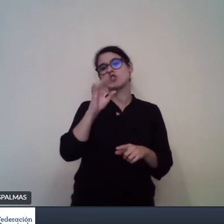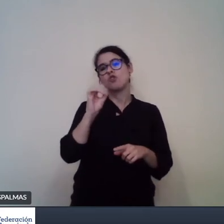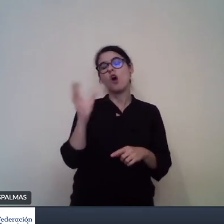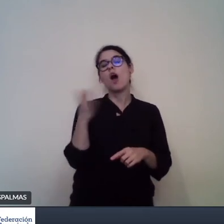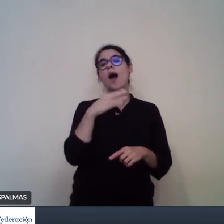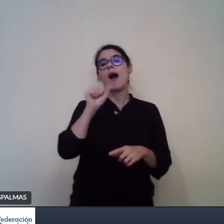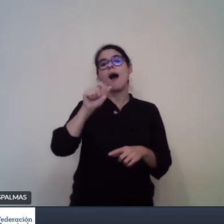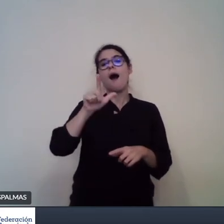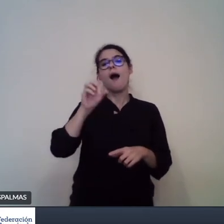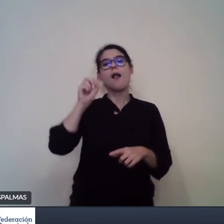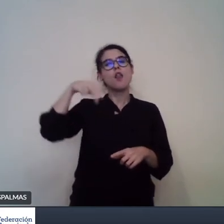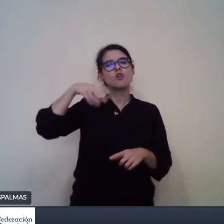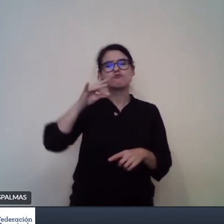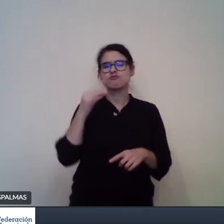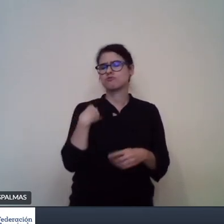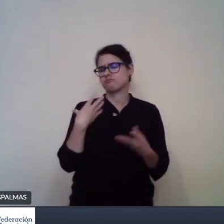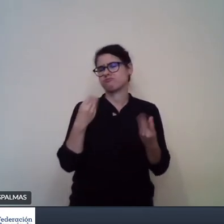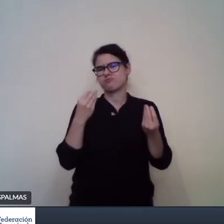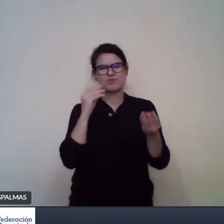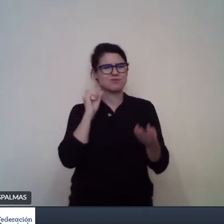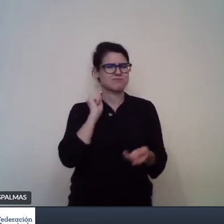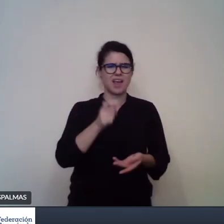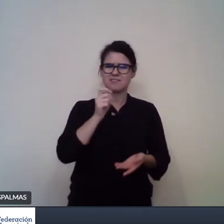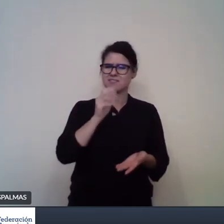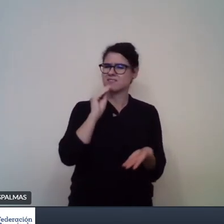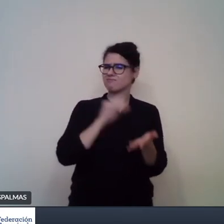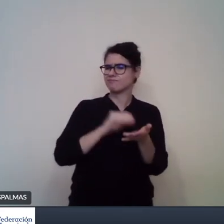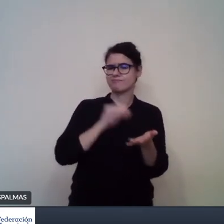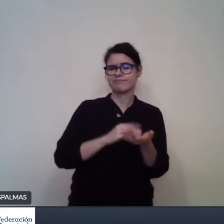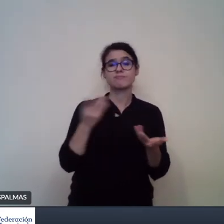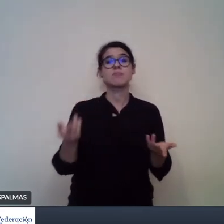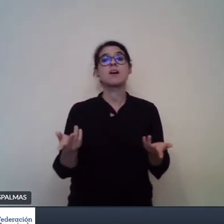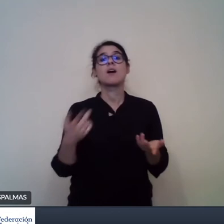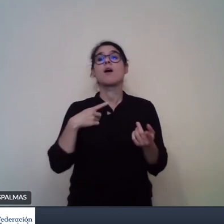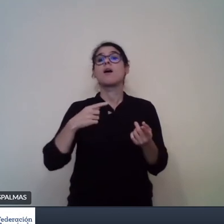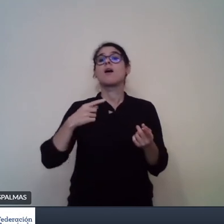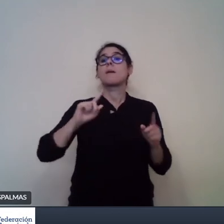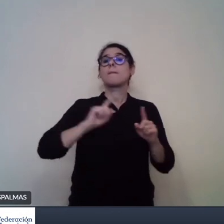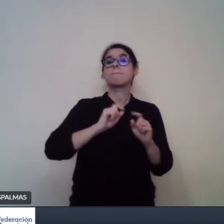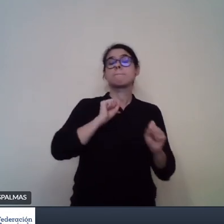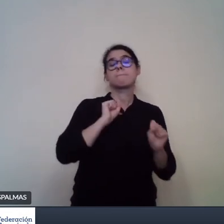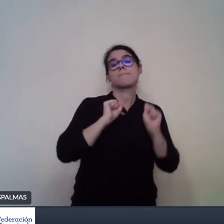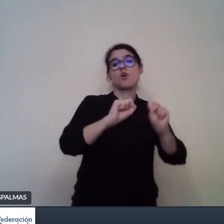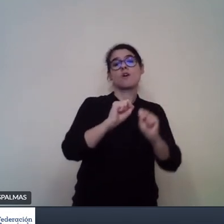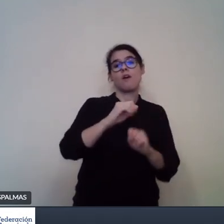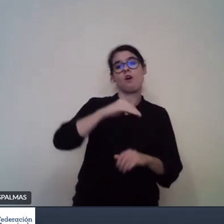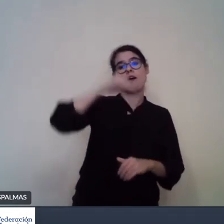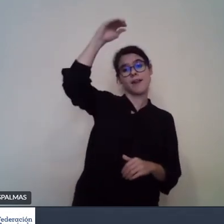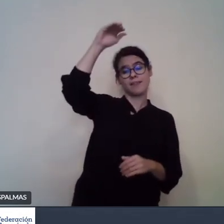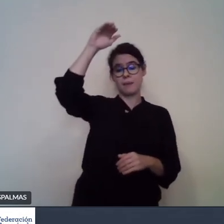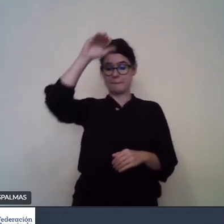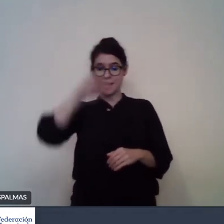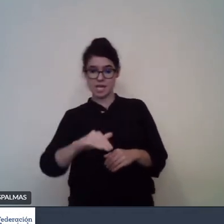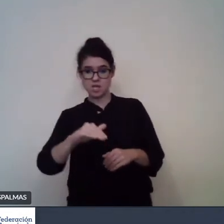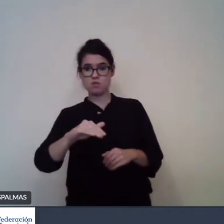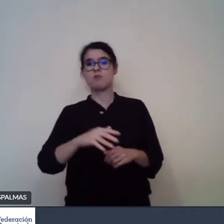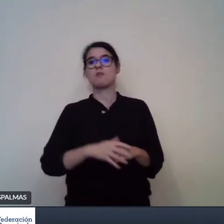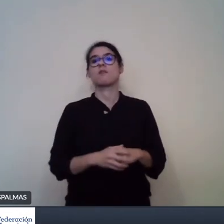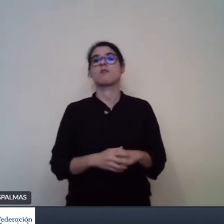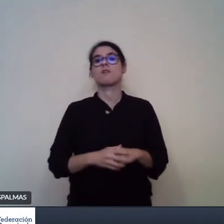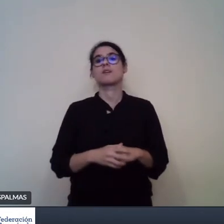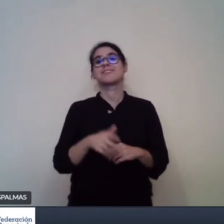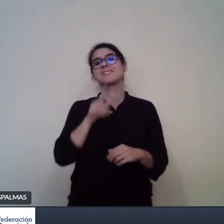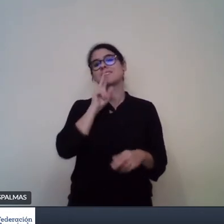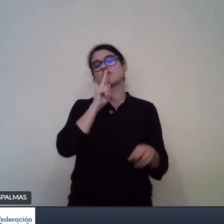hacen. Balón a poste bajo, bloqueo de grande a pequeño y se llama Ricky